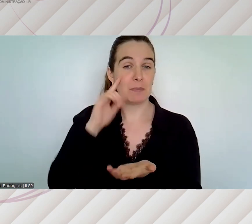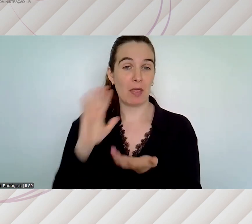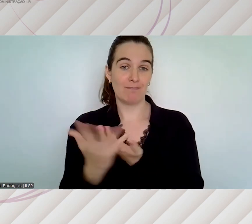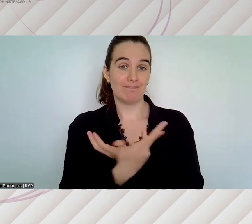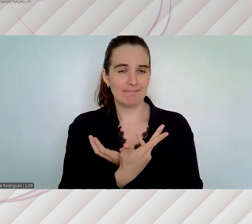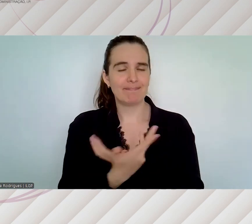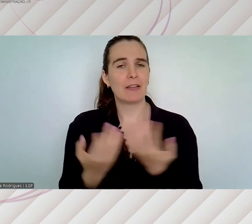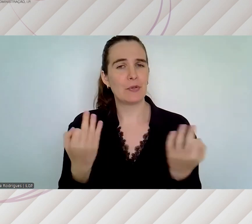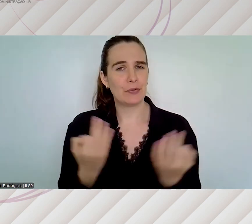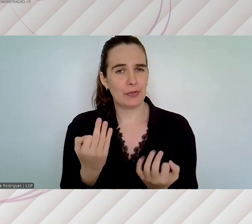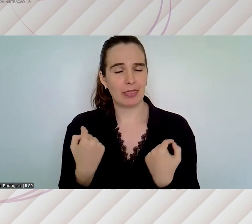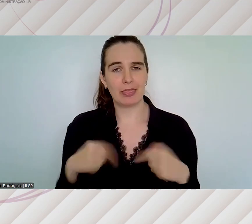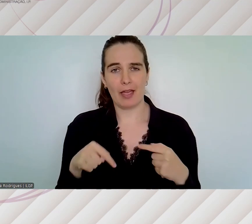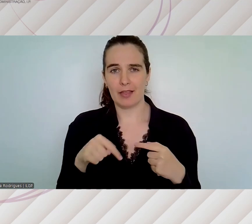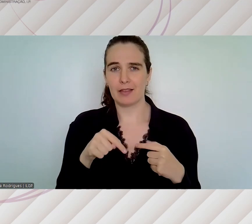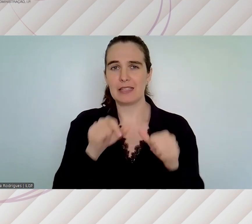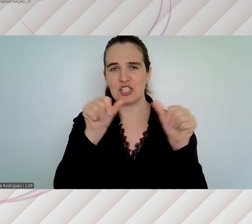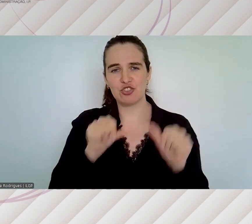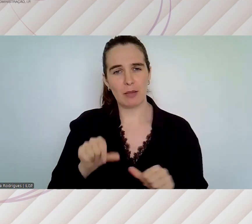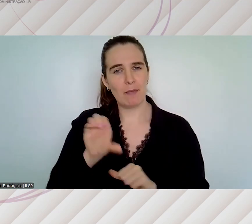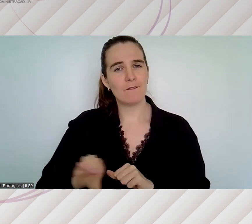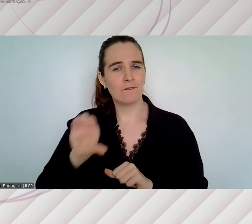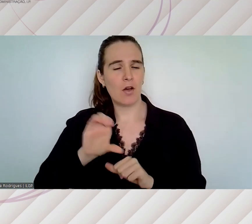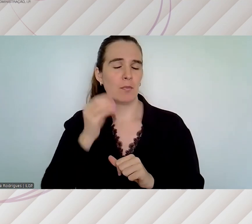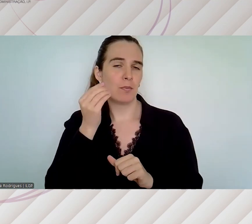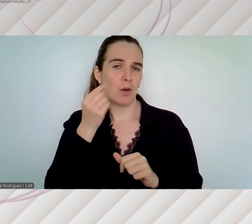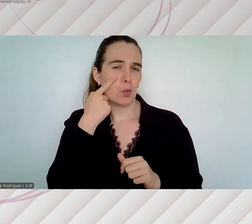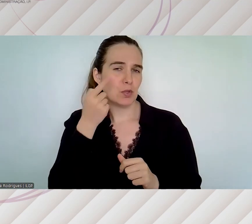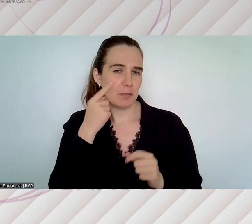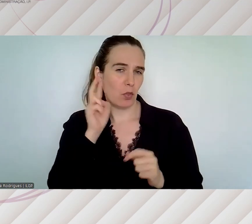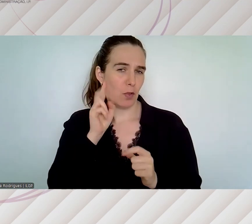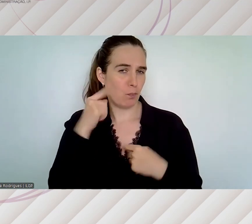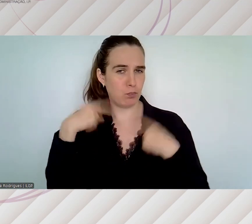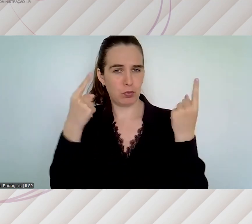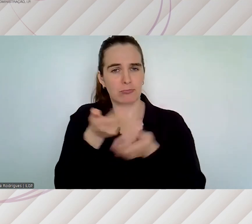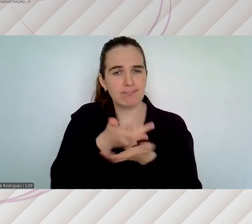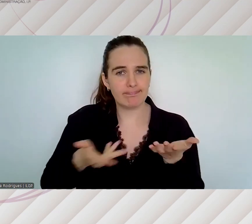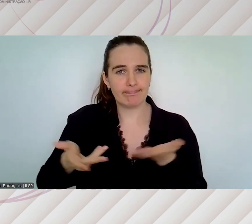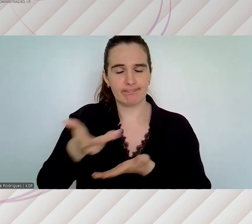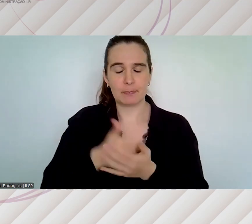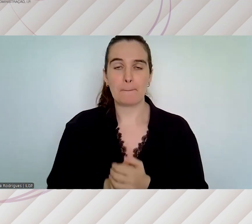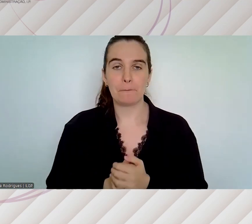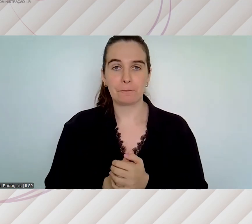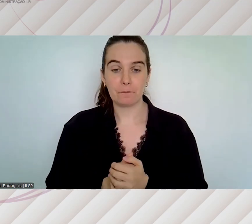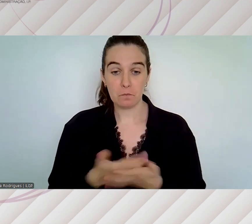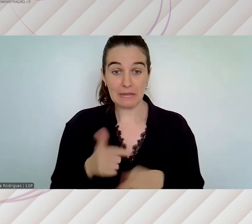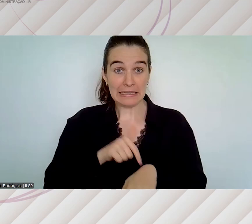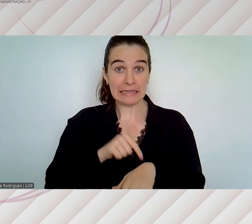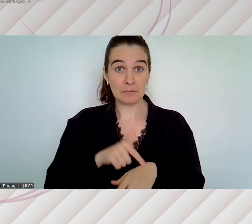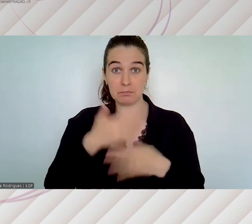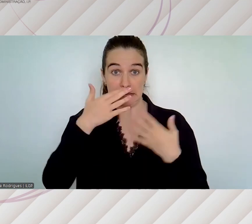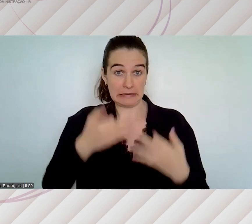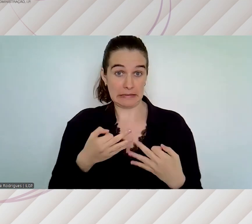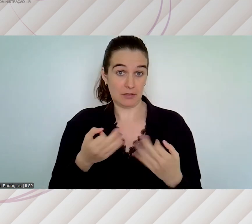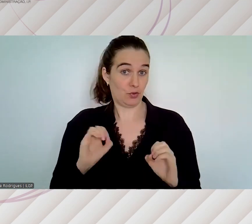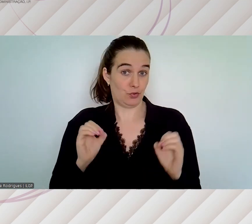ecossistema de produção, circulação e aplicação de conhecimento com valor público. Num tempo de incerteza e mudança acelerada,